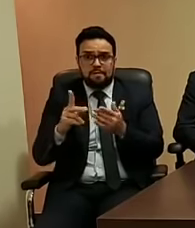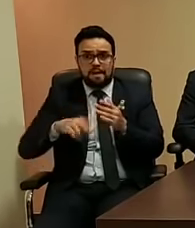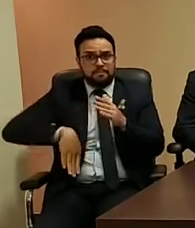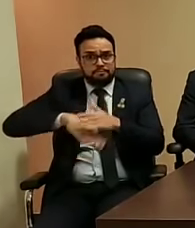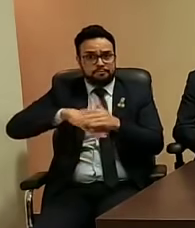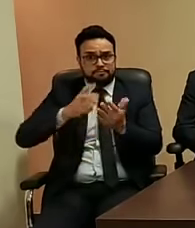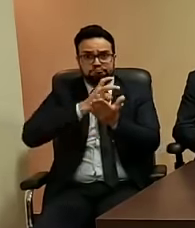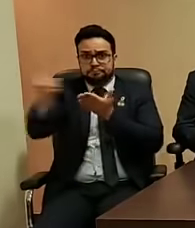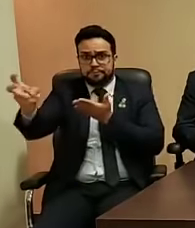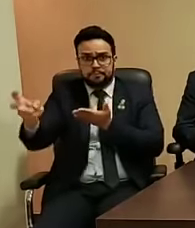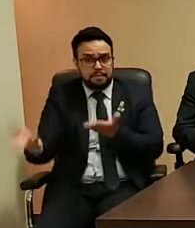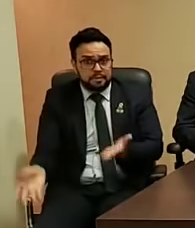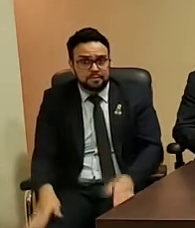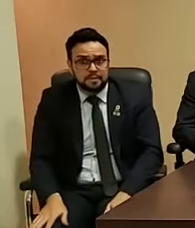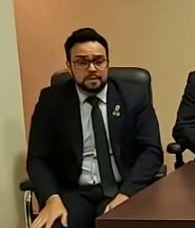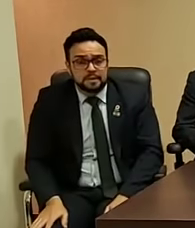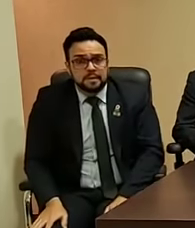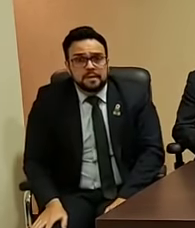né?